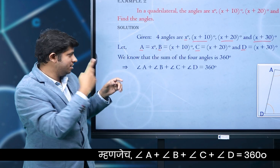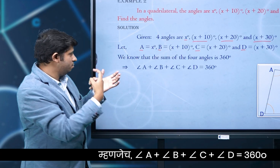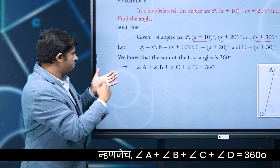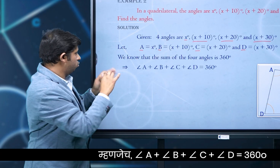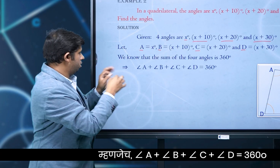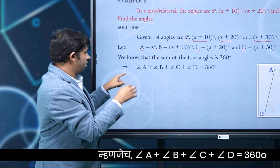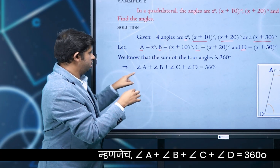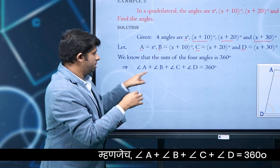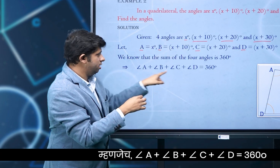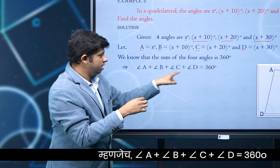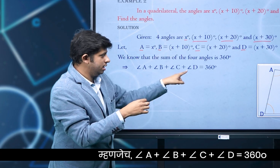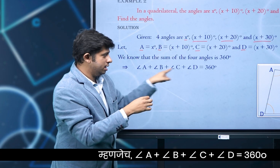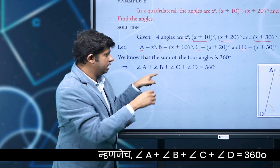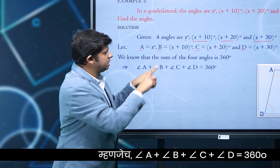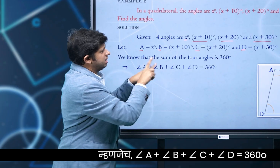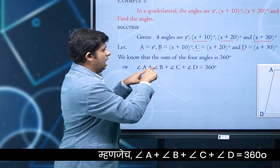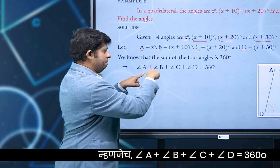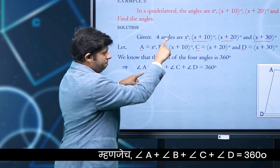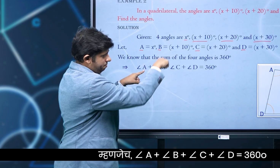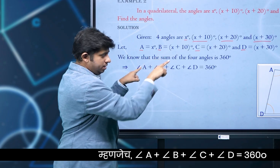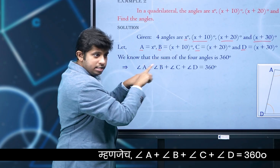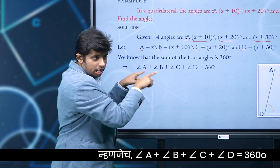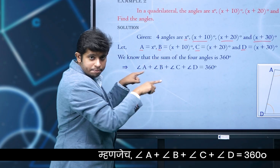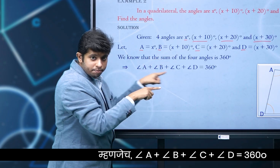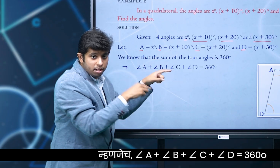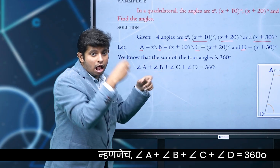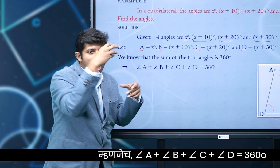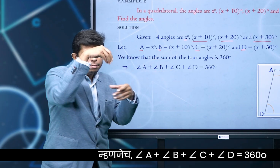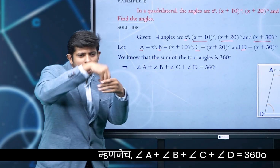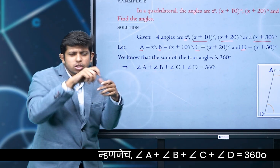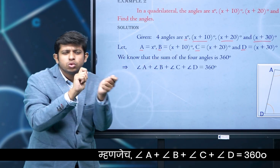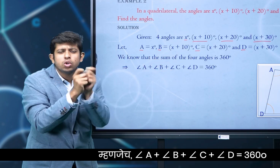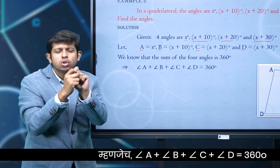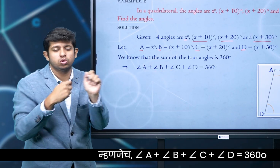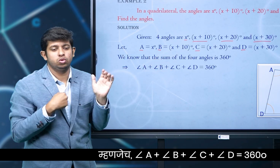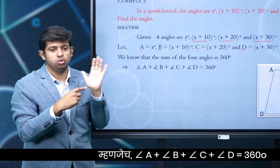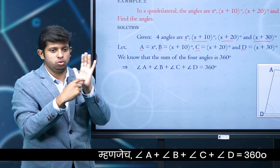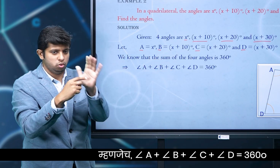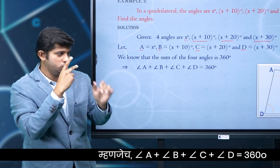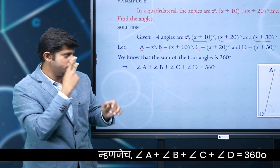म्हणजेच अँगल A प्लस अँगल B प्लस अँगल C प्लस अँगल D is equals to 360 डिग्रीज.